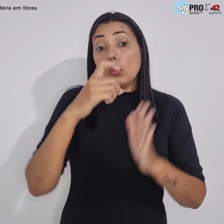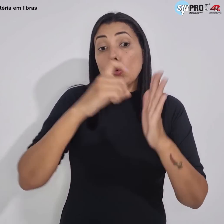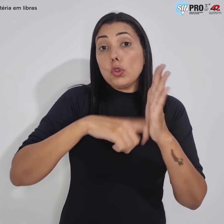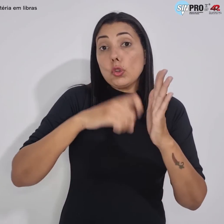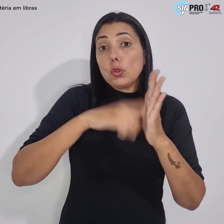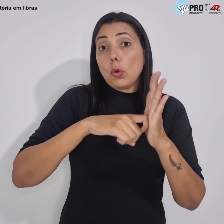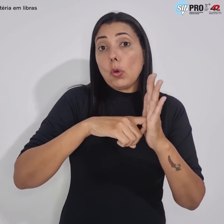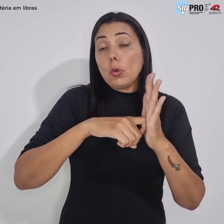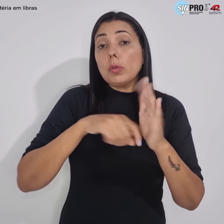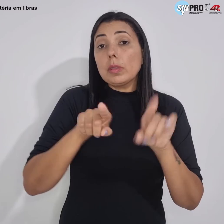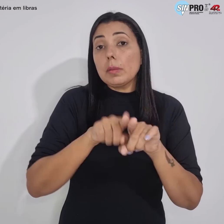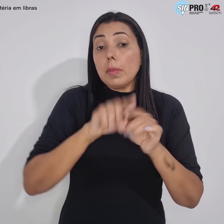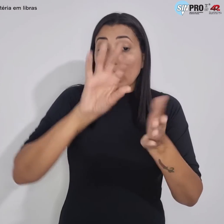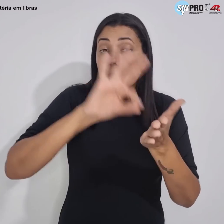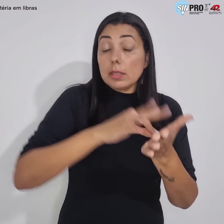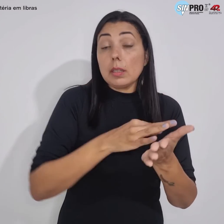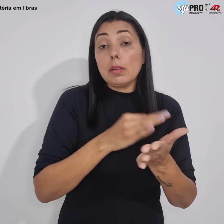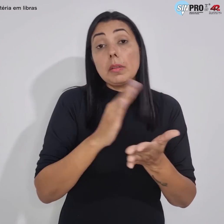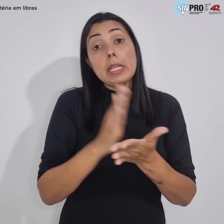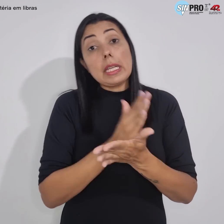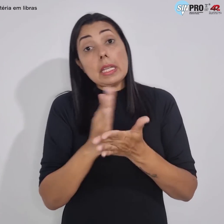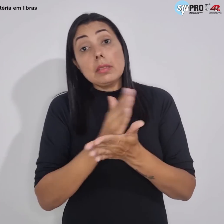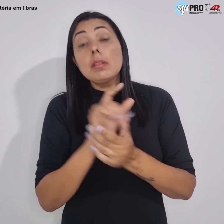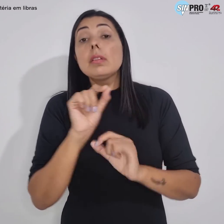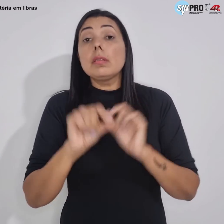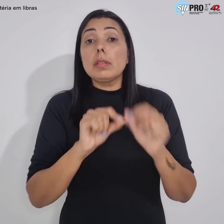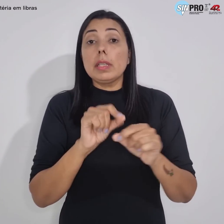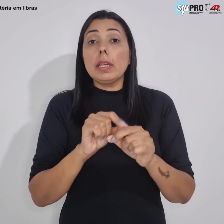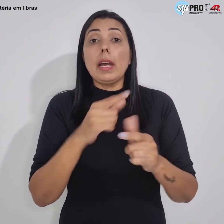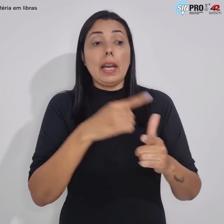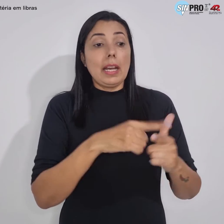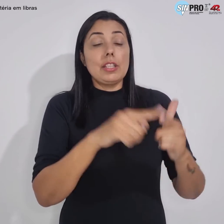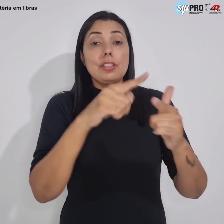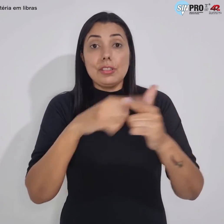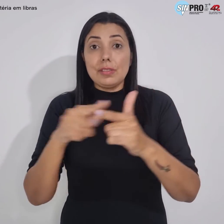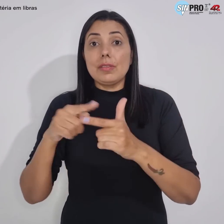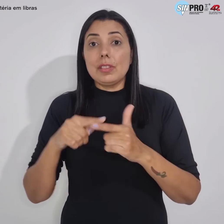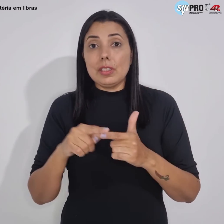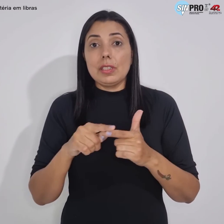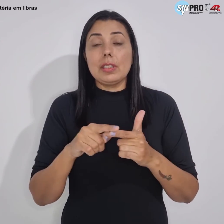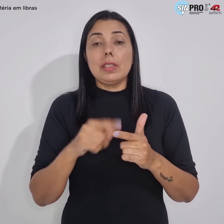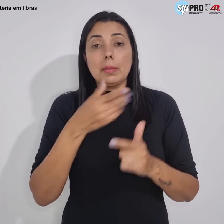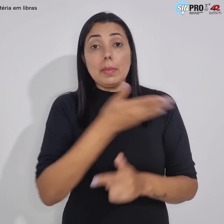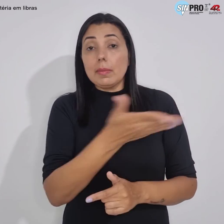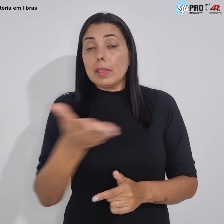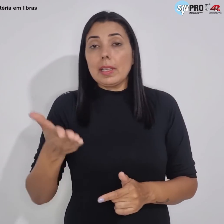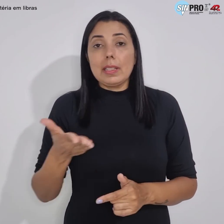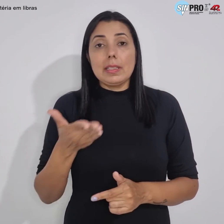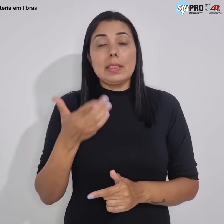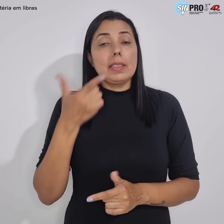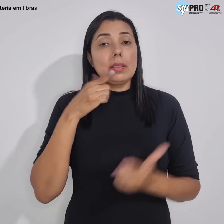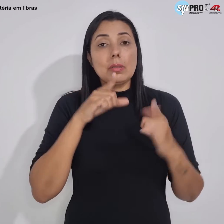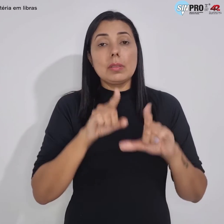inscrição. E muitas vezes a ratear essa taxa para aqueles que não garantiram